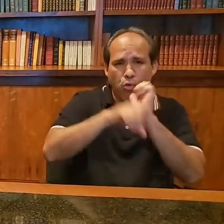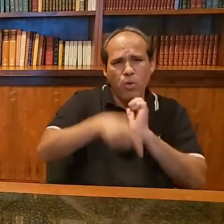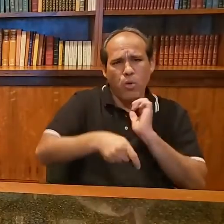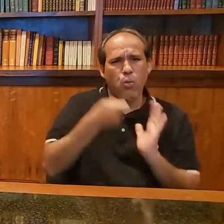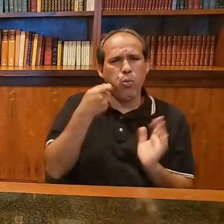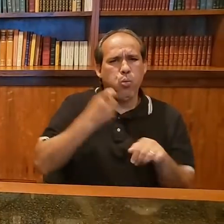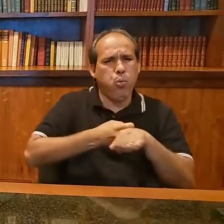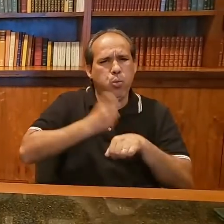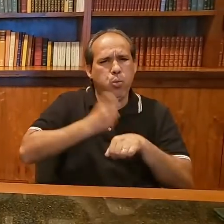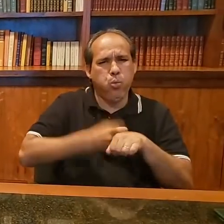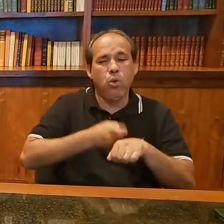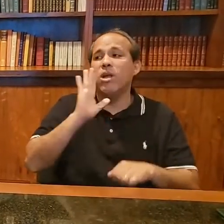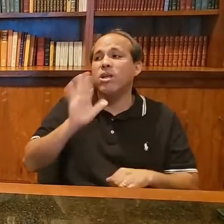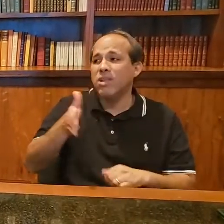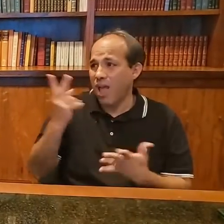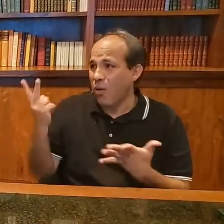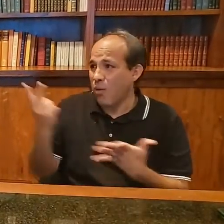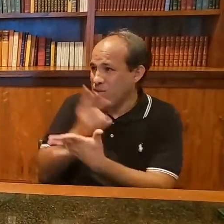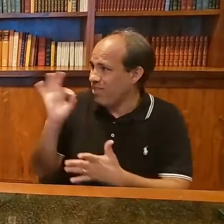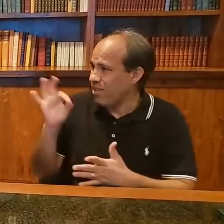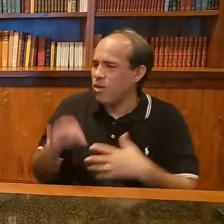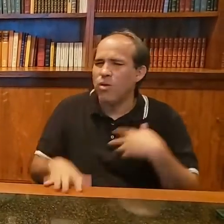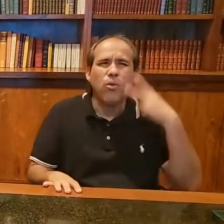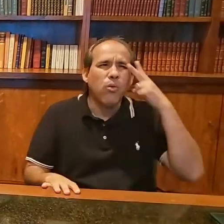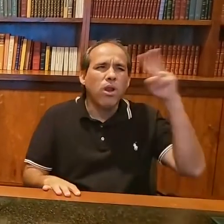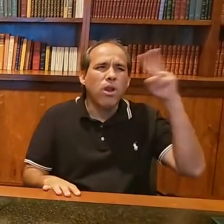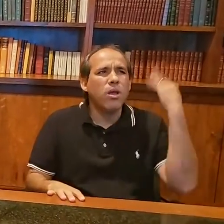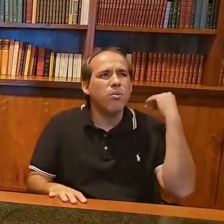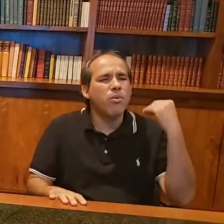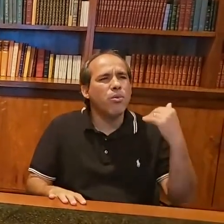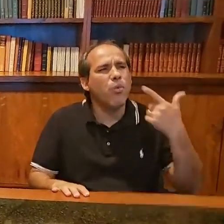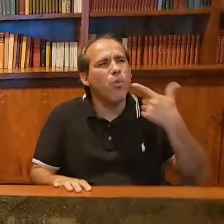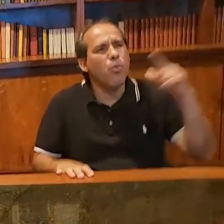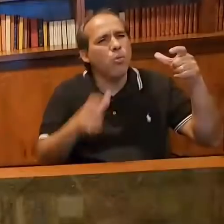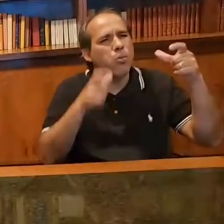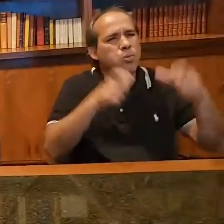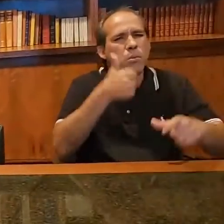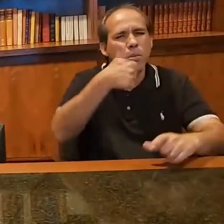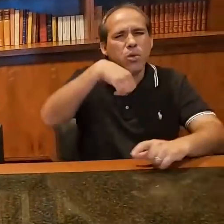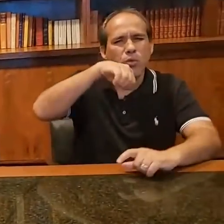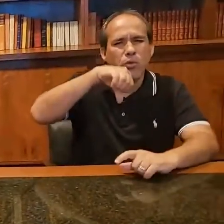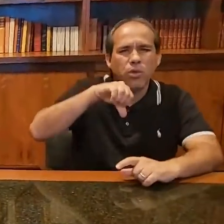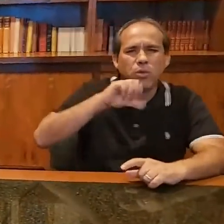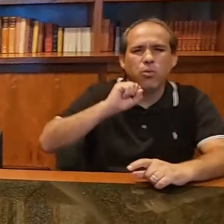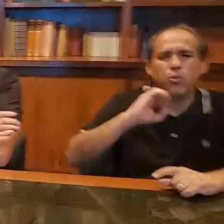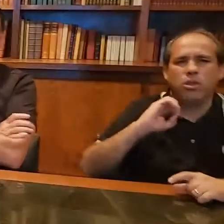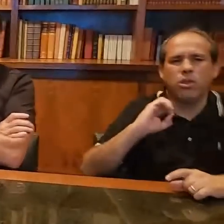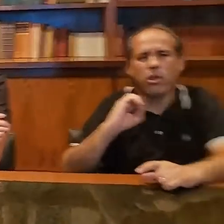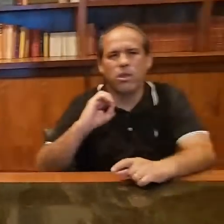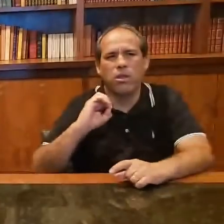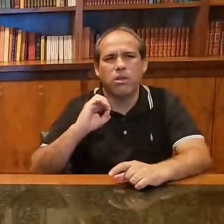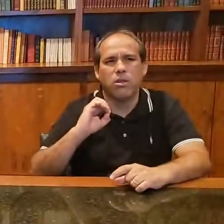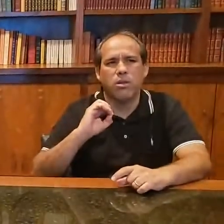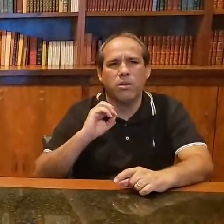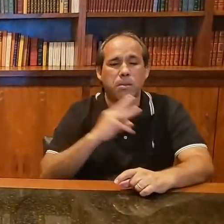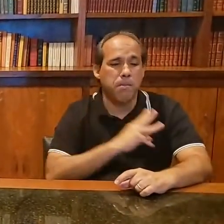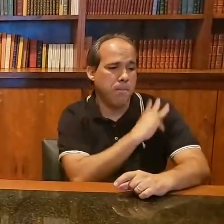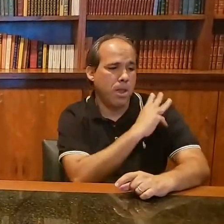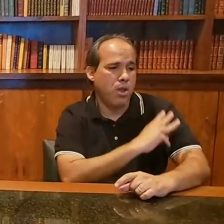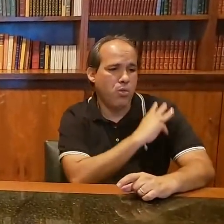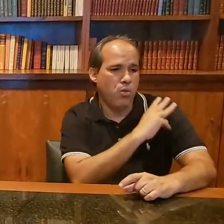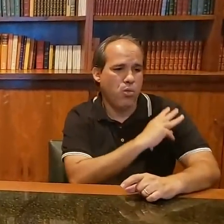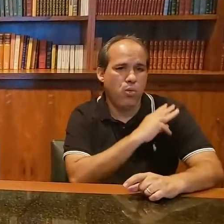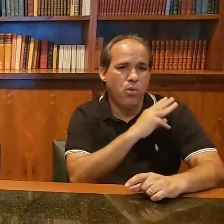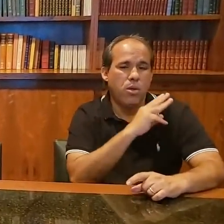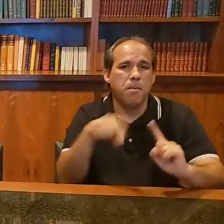Agora, já aconteceu, né? Eu lembro uma vez em Niuaque, 1980, o Major Almélio, subcomandante,